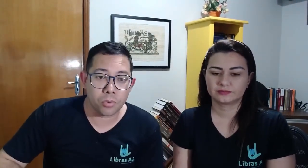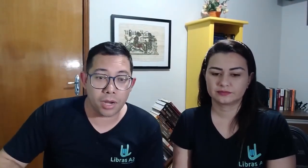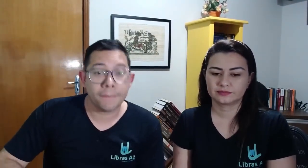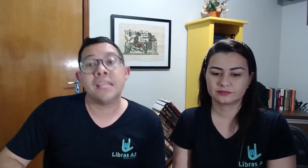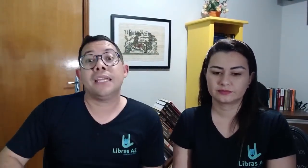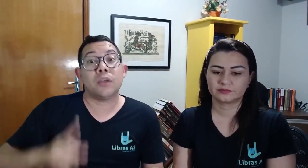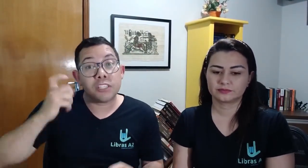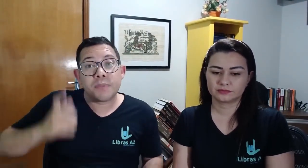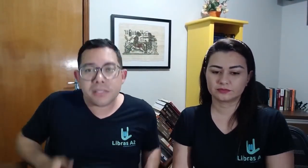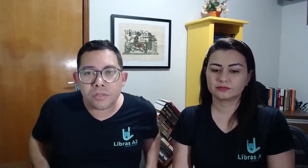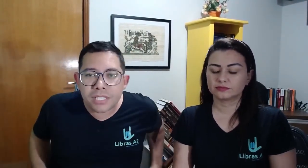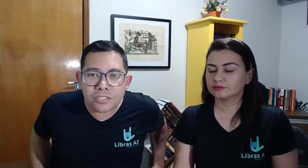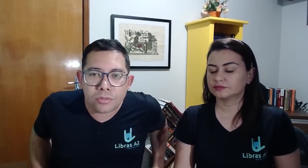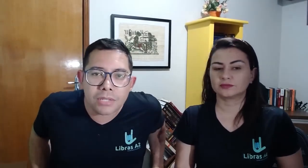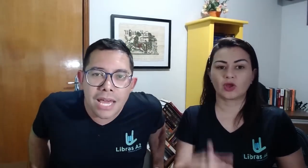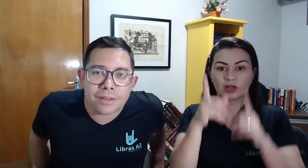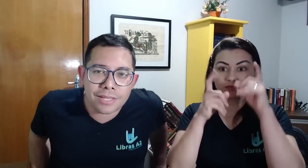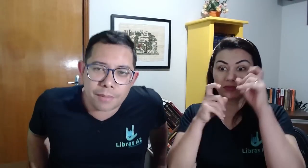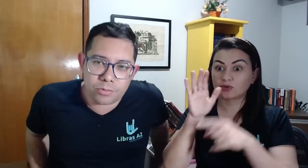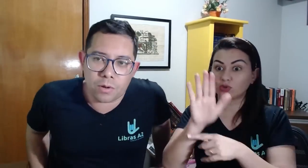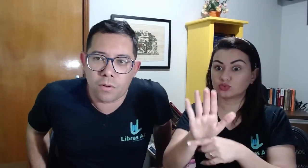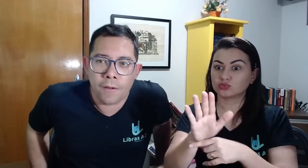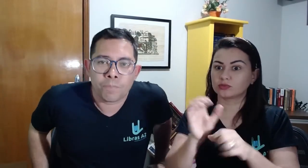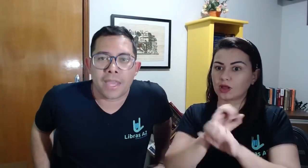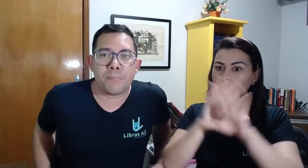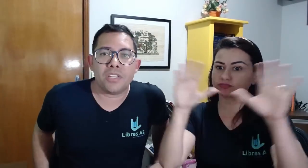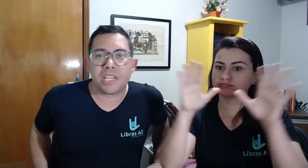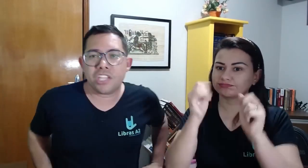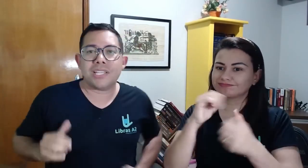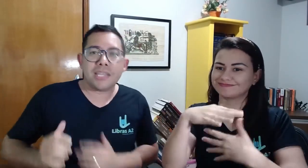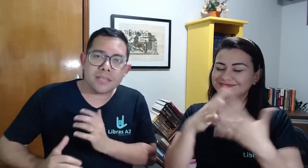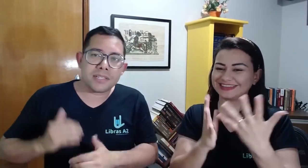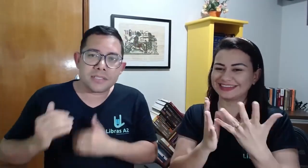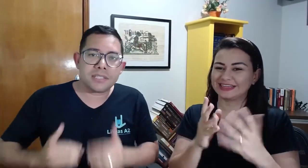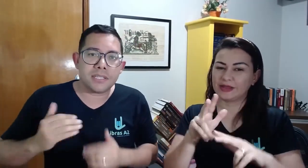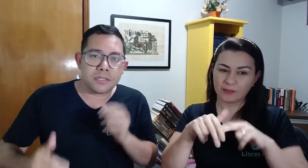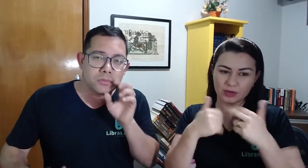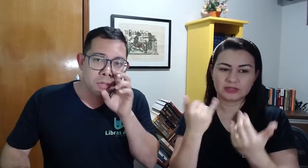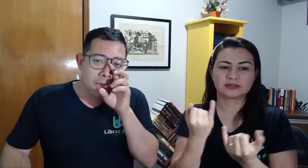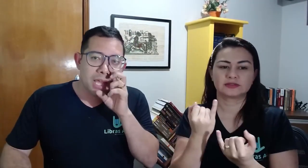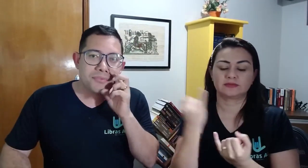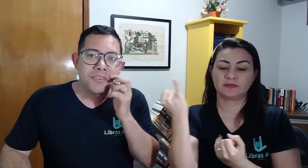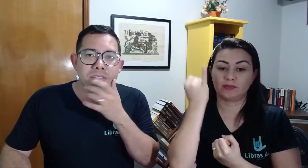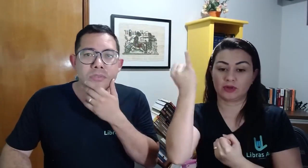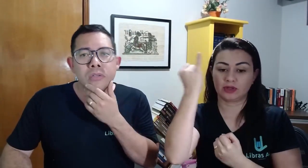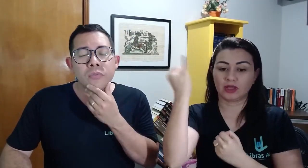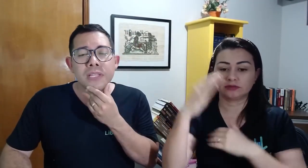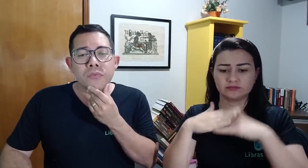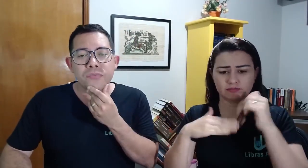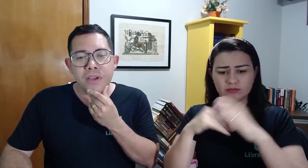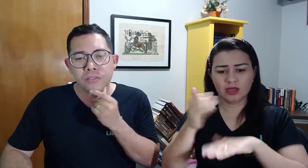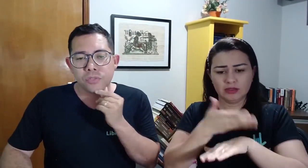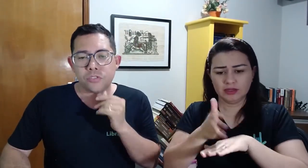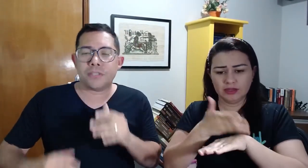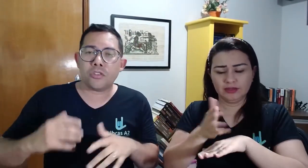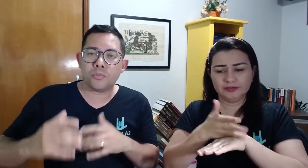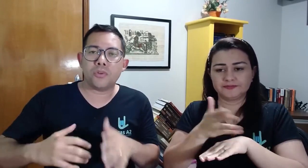embora. Então a expressão vai deixando claro, tá, pessoal? É por isso que a gente tem que ir exercitando. É fácil? Não, não é tão fácil isso, mas aos poucos a